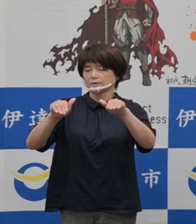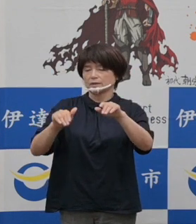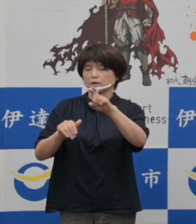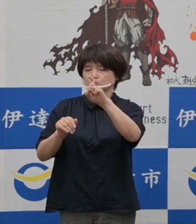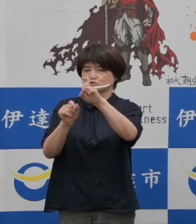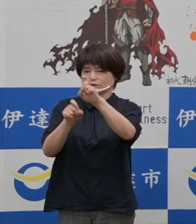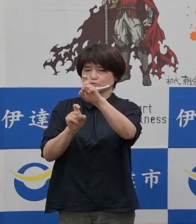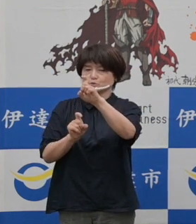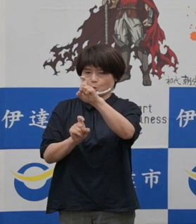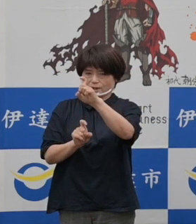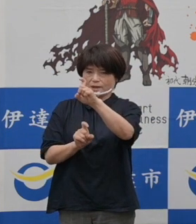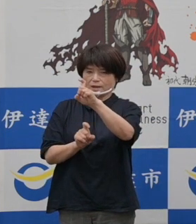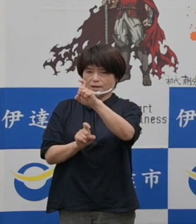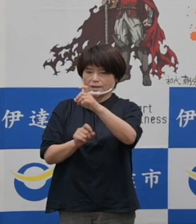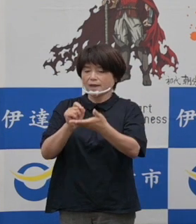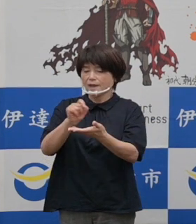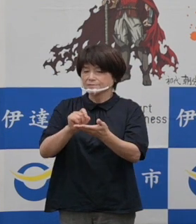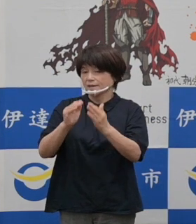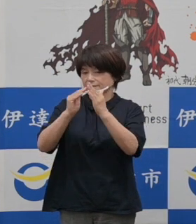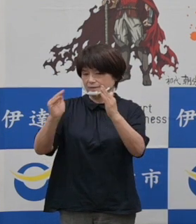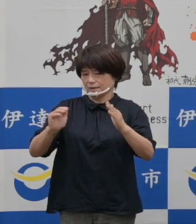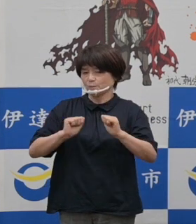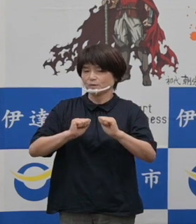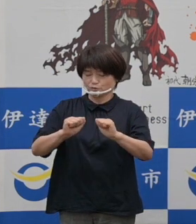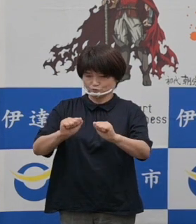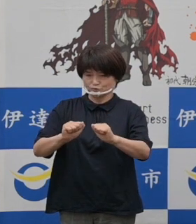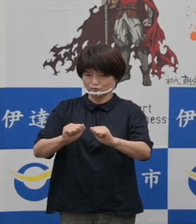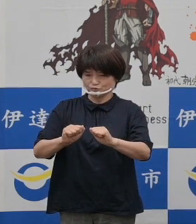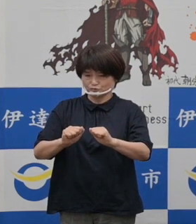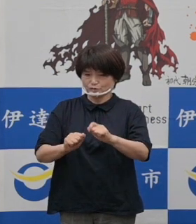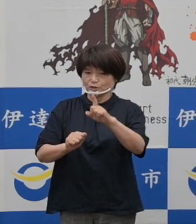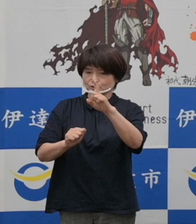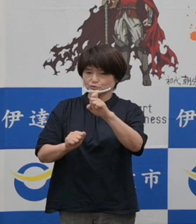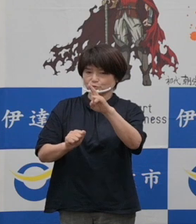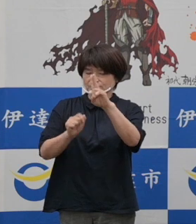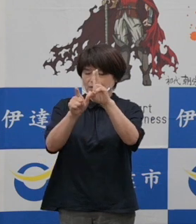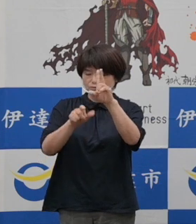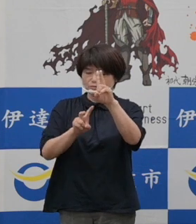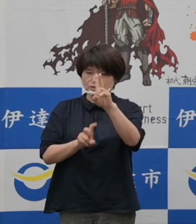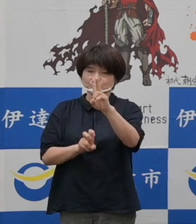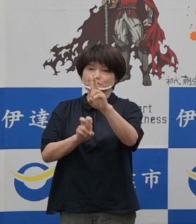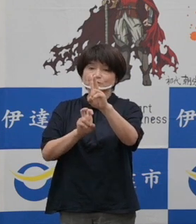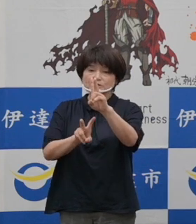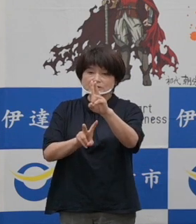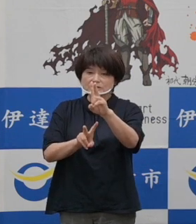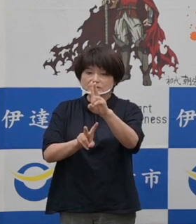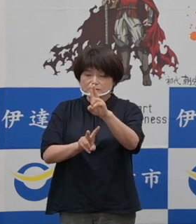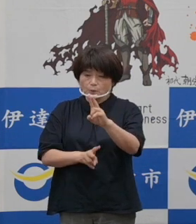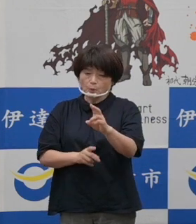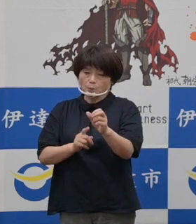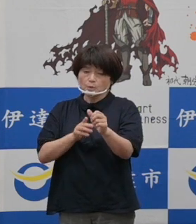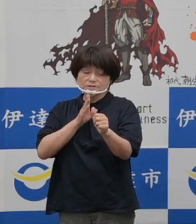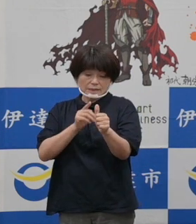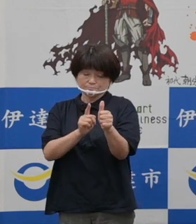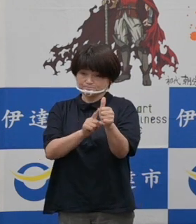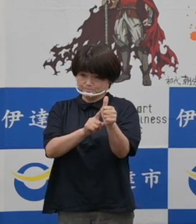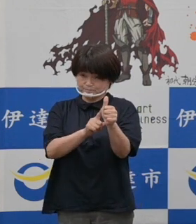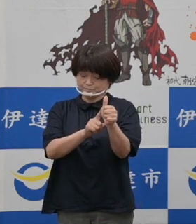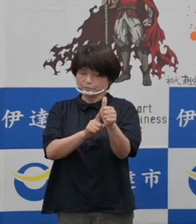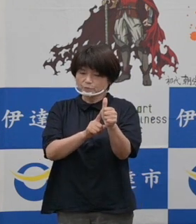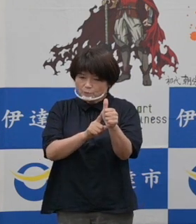日サイン会も行います。それから11月の22日に要証明誌